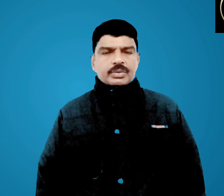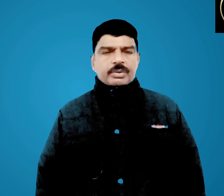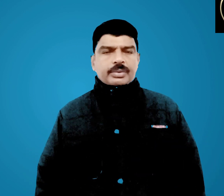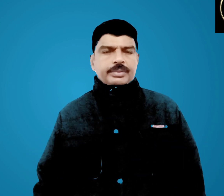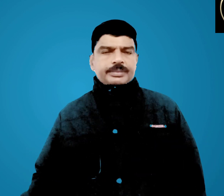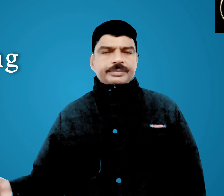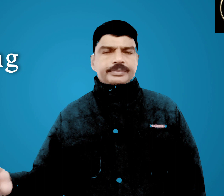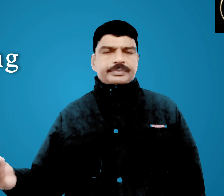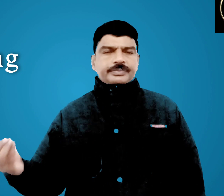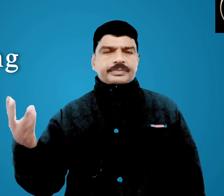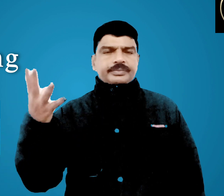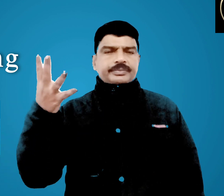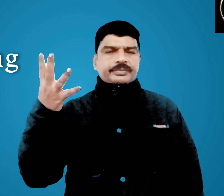सुबह